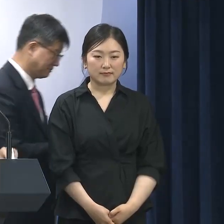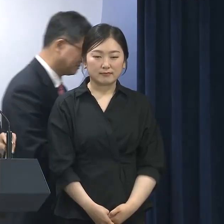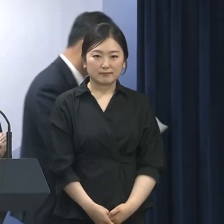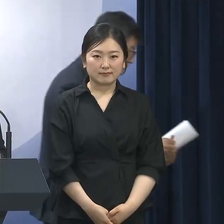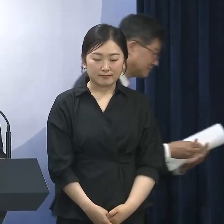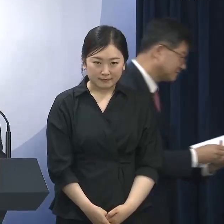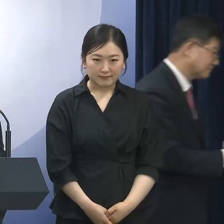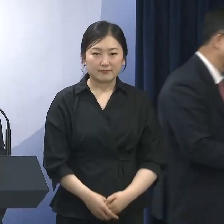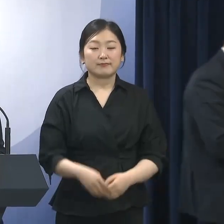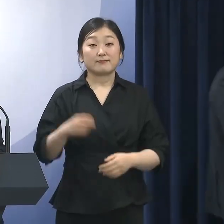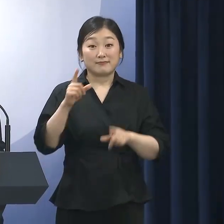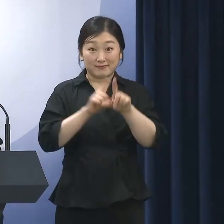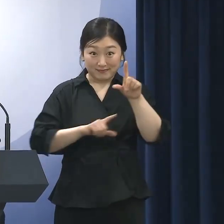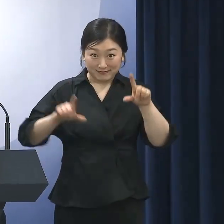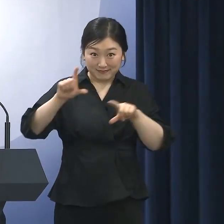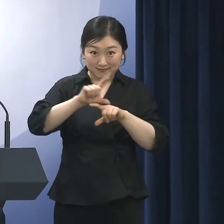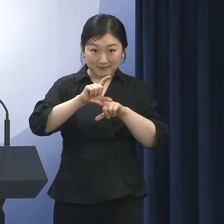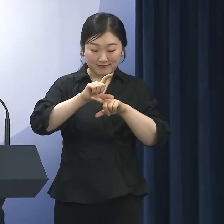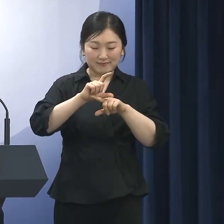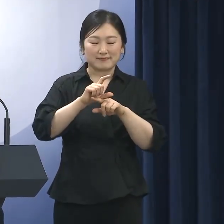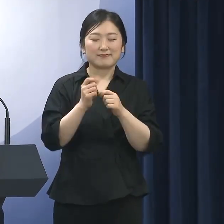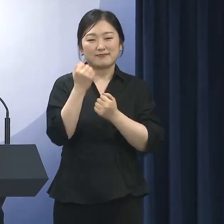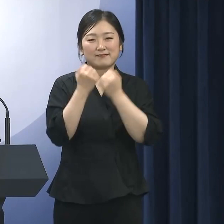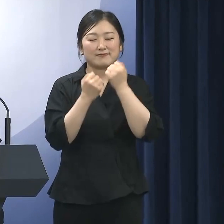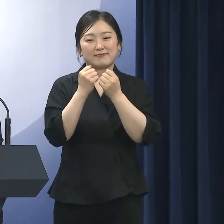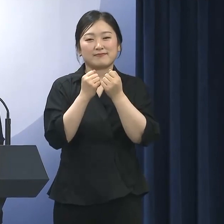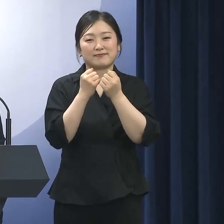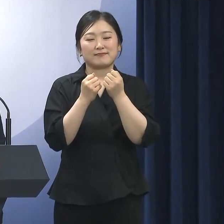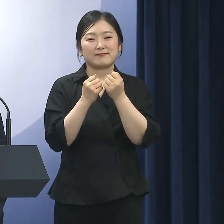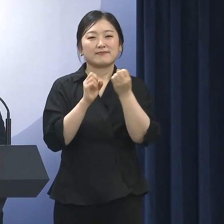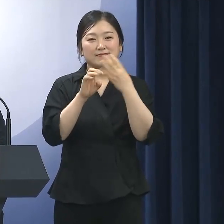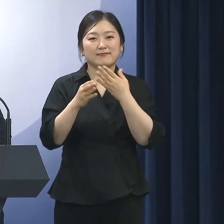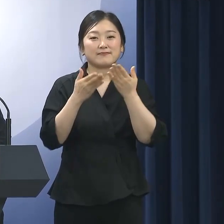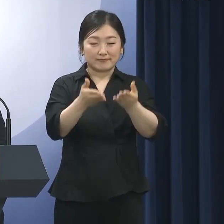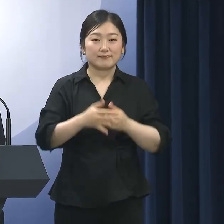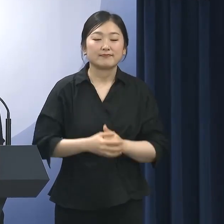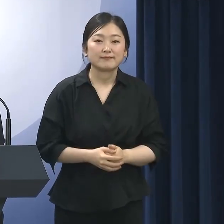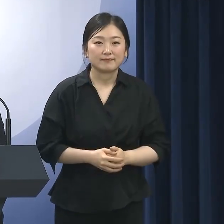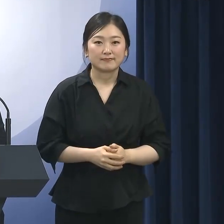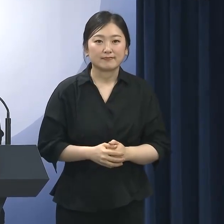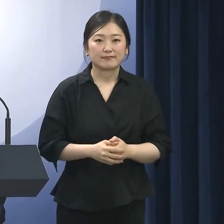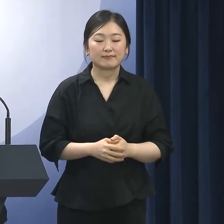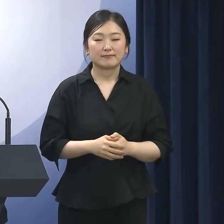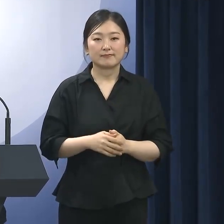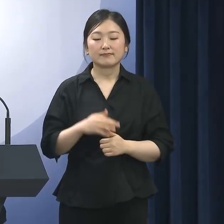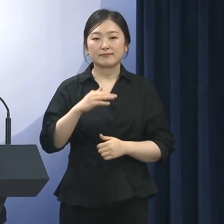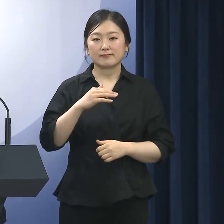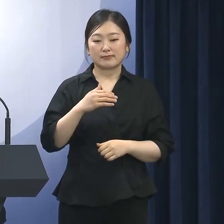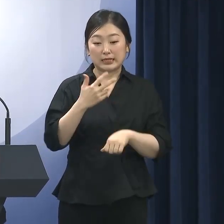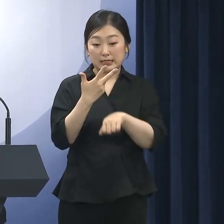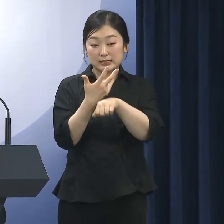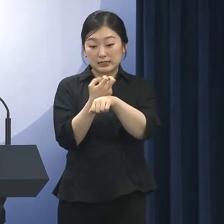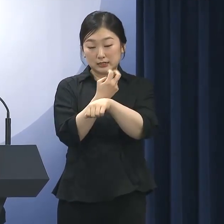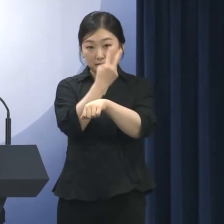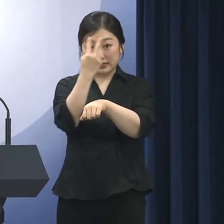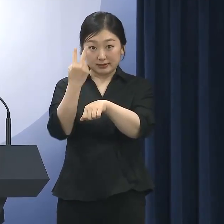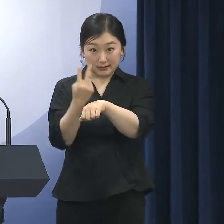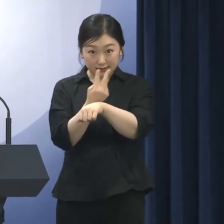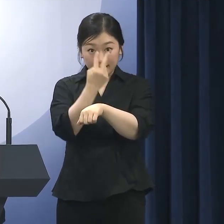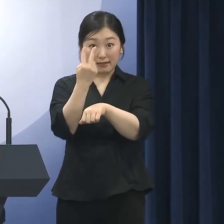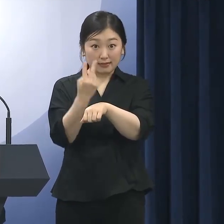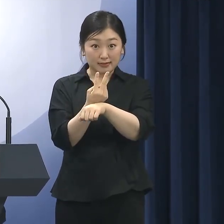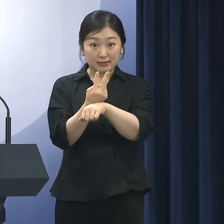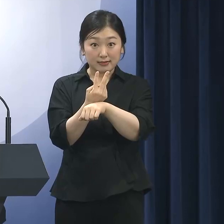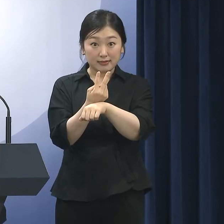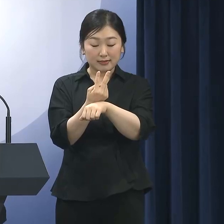네, 질문 답변 드리겠습니다. 사회서비스 정책관 김혜진입니다. 저희 그 72시간을 이용하는